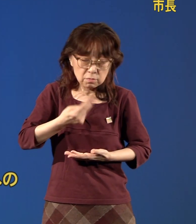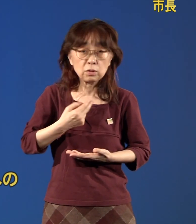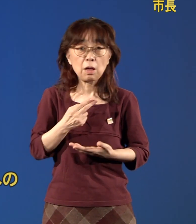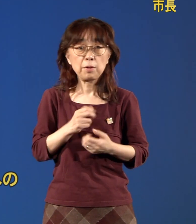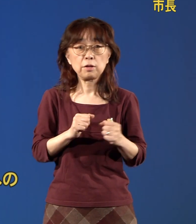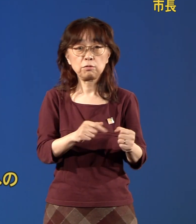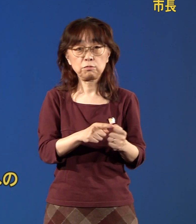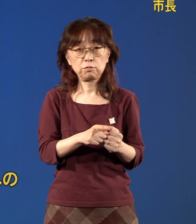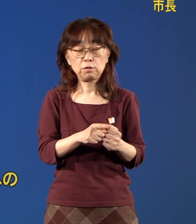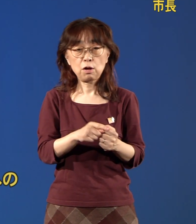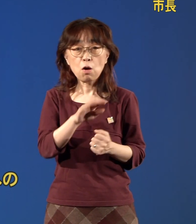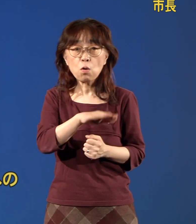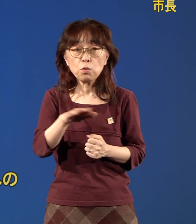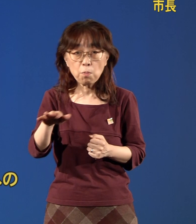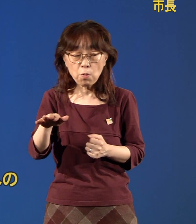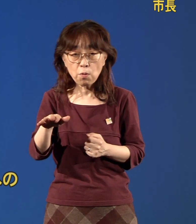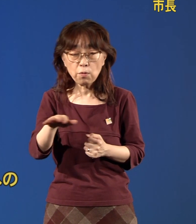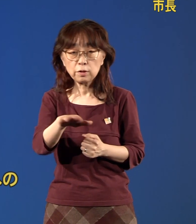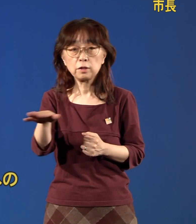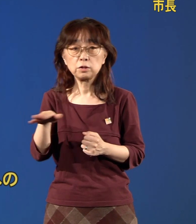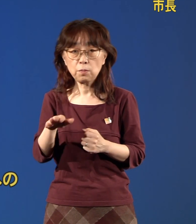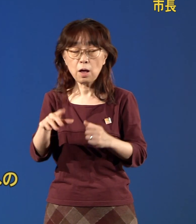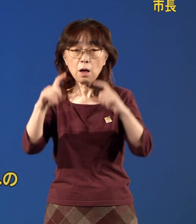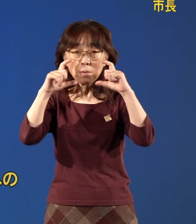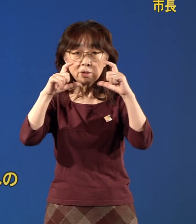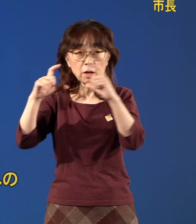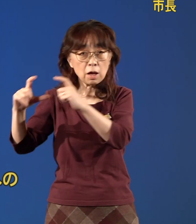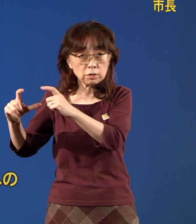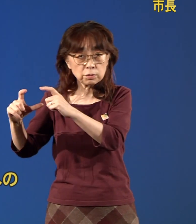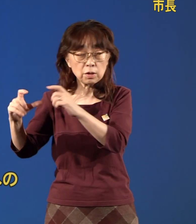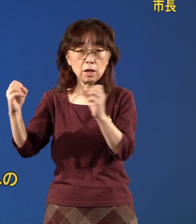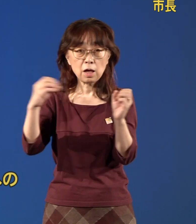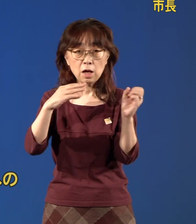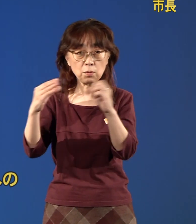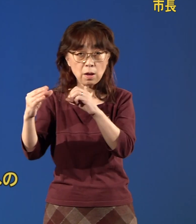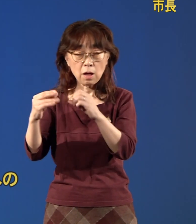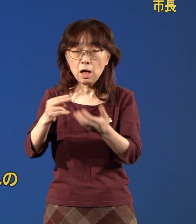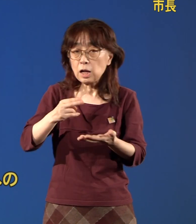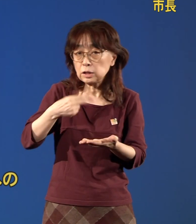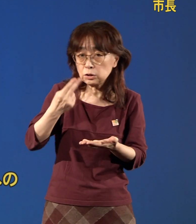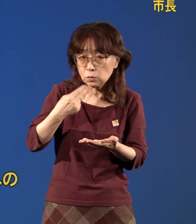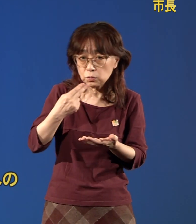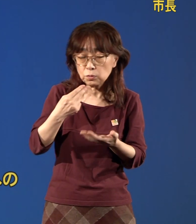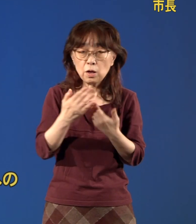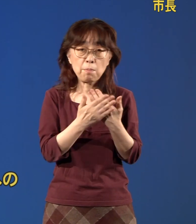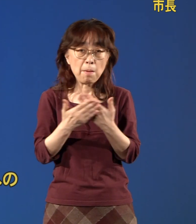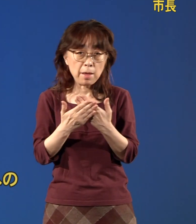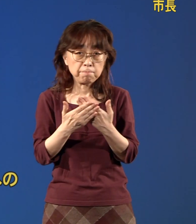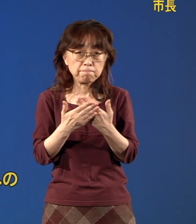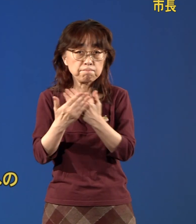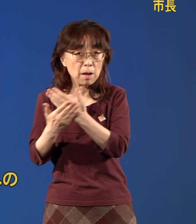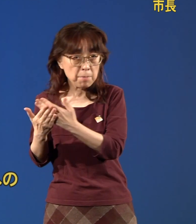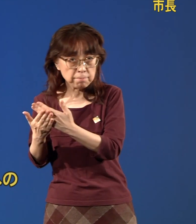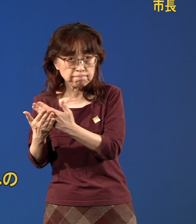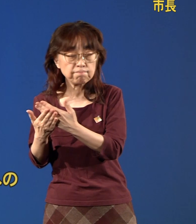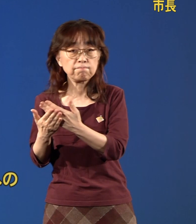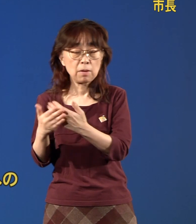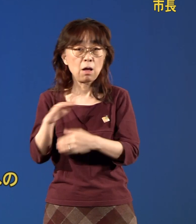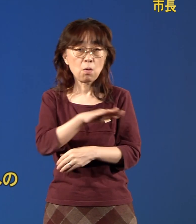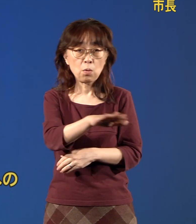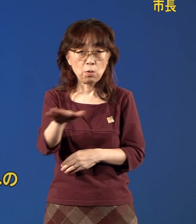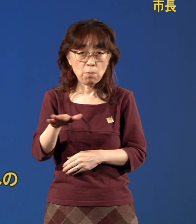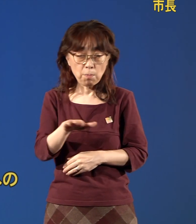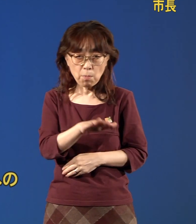スクを外しての会話の場面とか食事飲食の場面というのは相当注意をして子どもたちしております